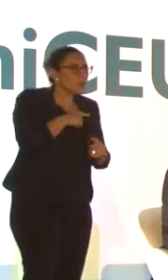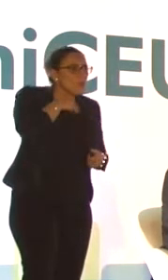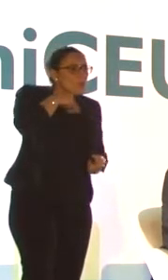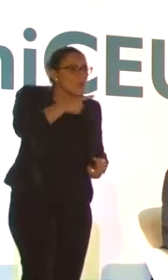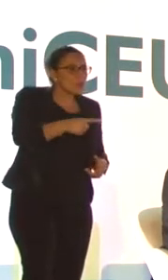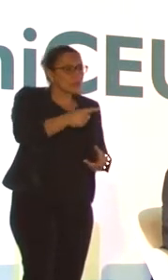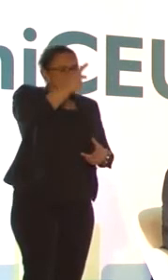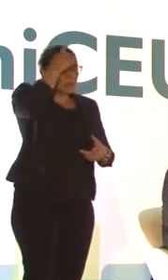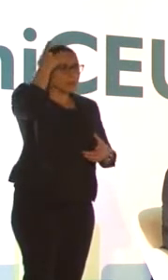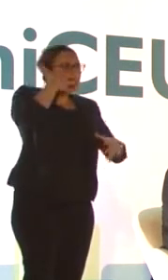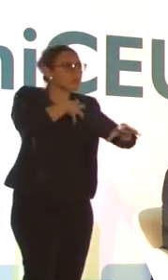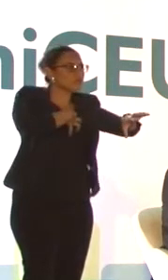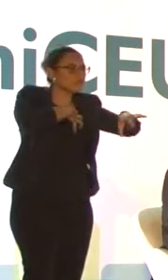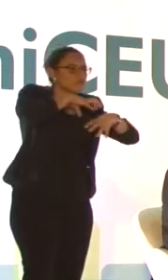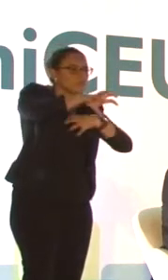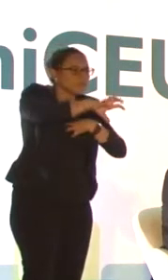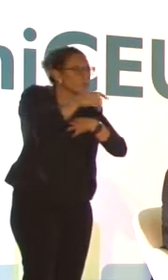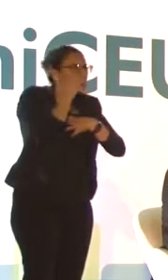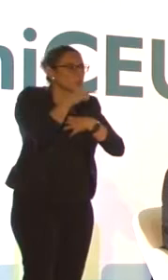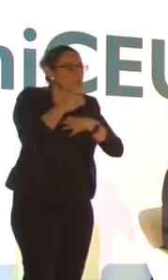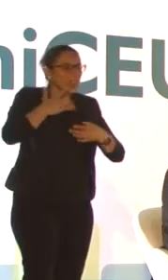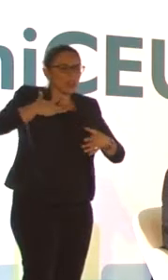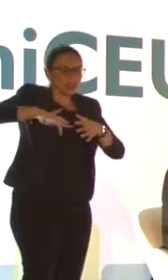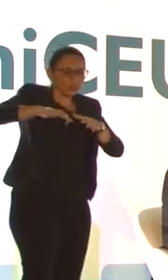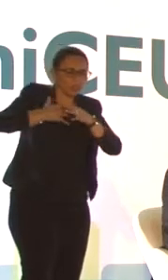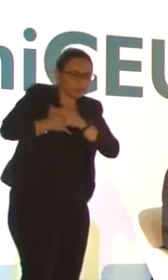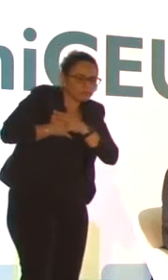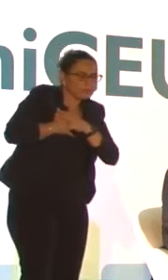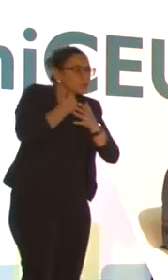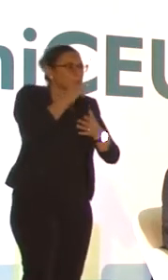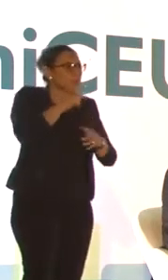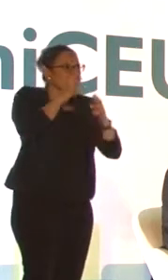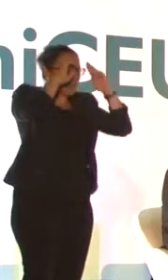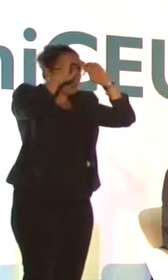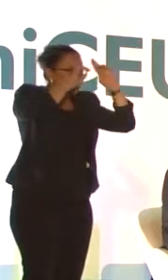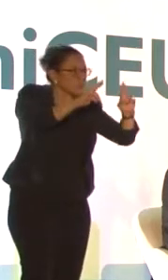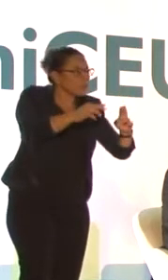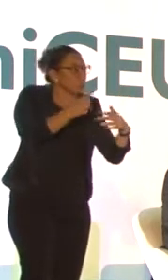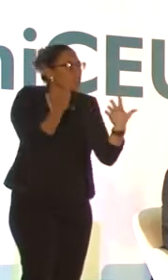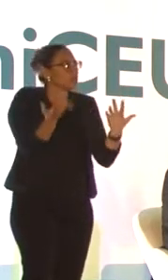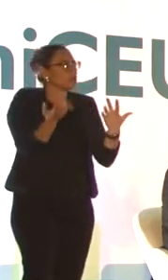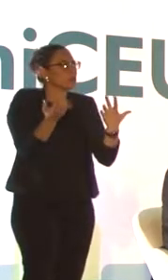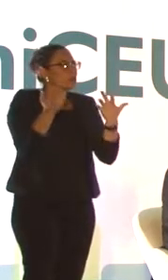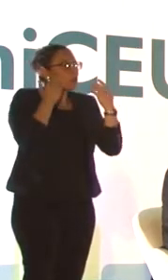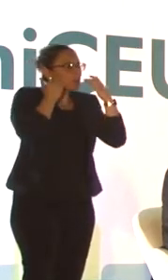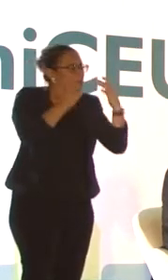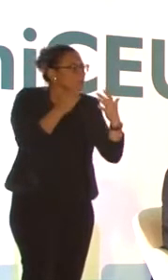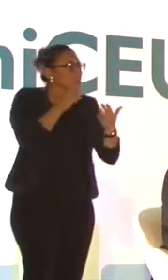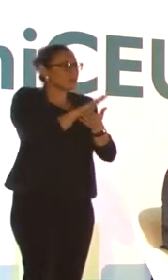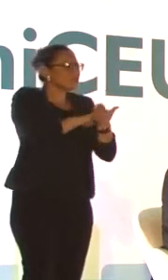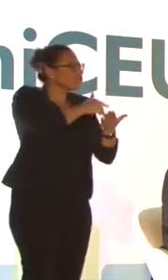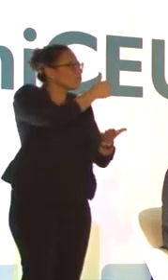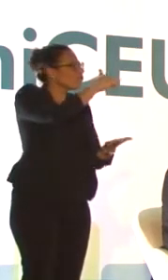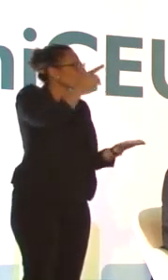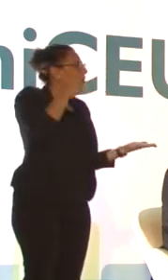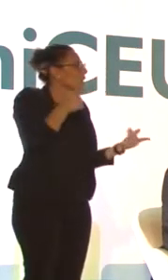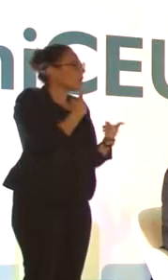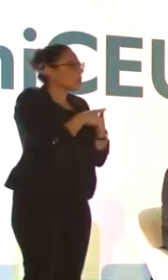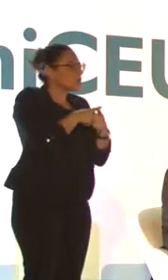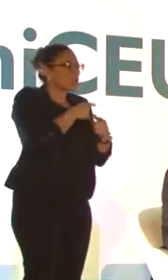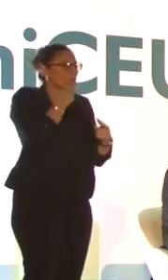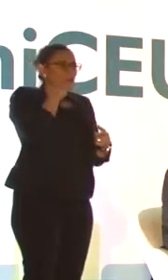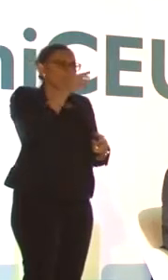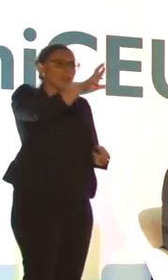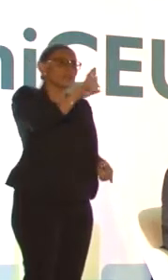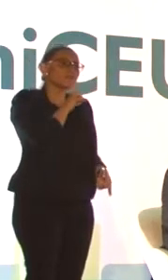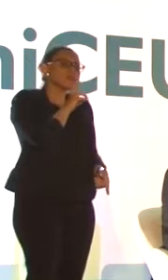tenham compaixão, que respeitem o outro. As respostas que os adolescentes davam, jovens que colocaram fogo,